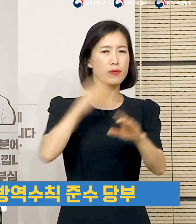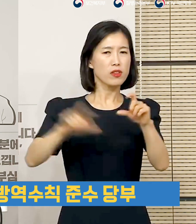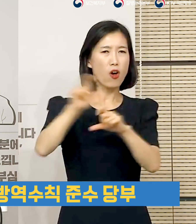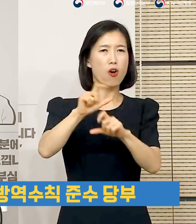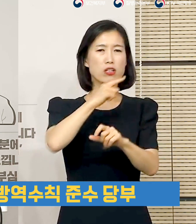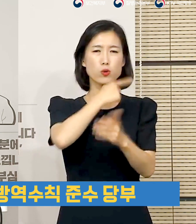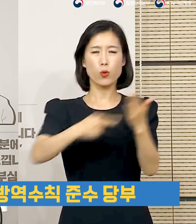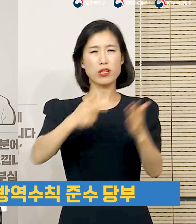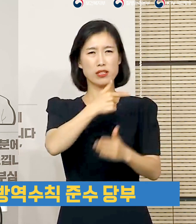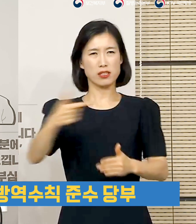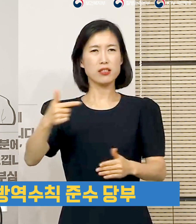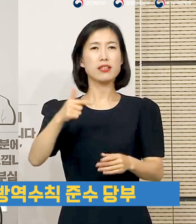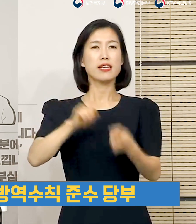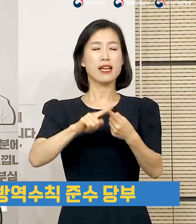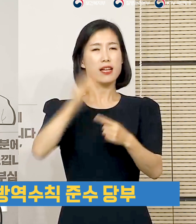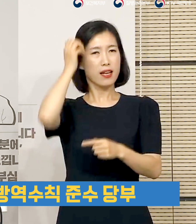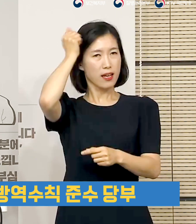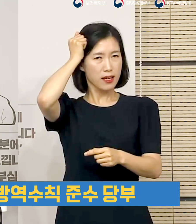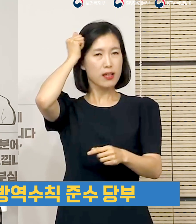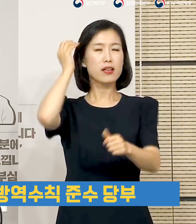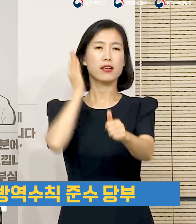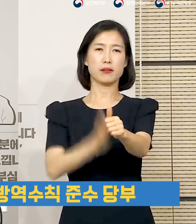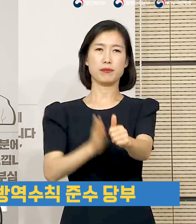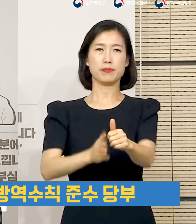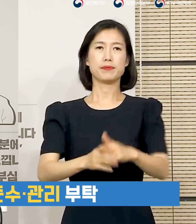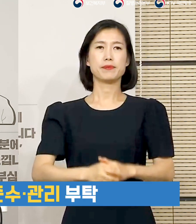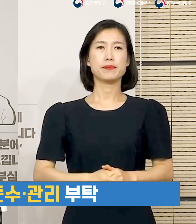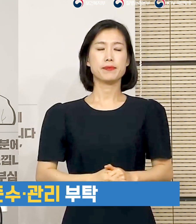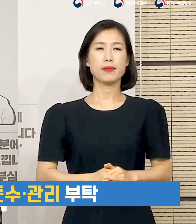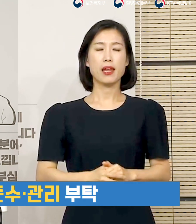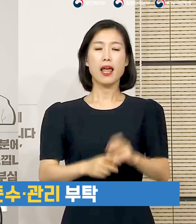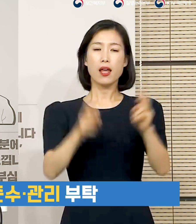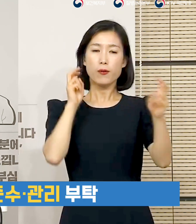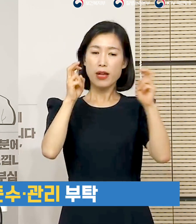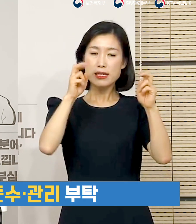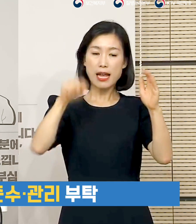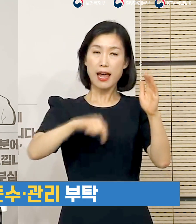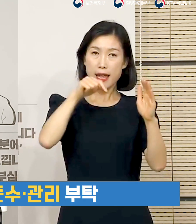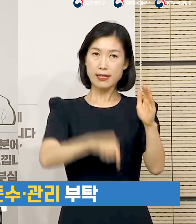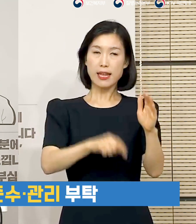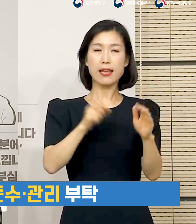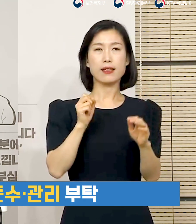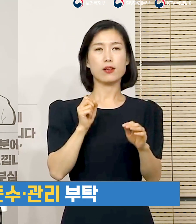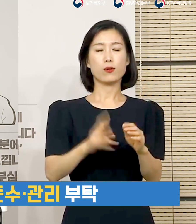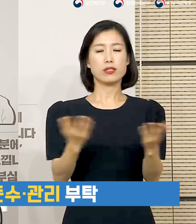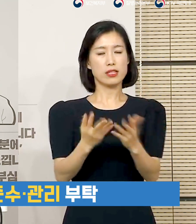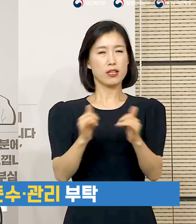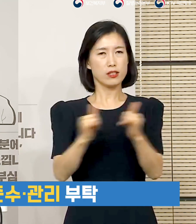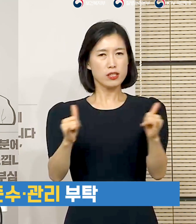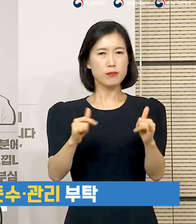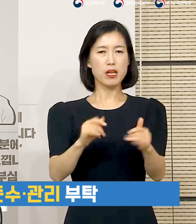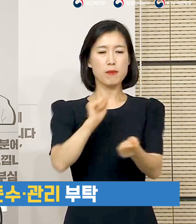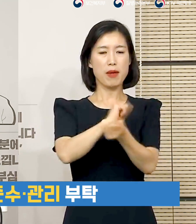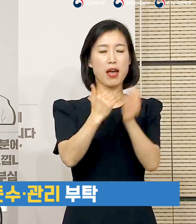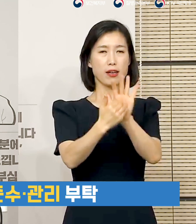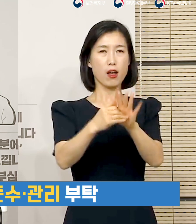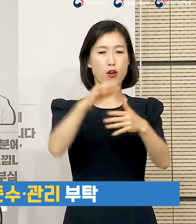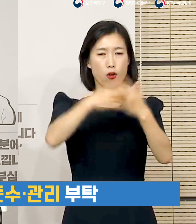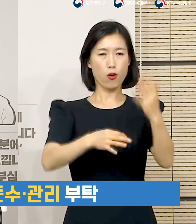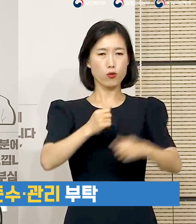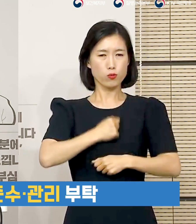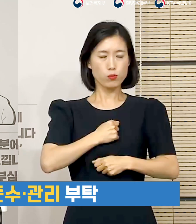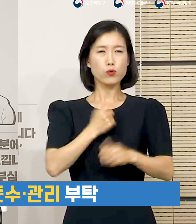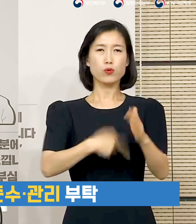문제가 발생한다는 사실을 명심해 주시기 바랍니다. 사업장 내에서 종사자들이 방역수칙을 준수할 수